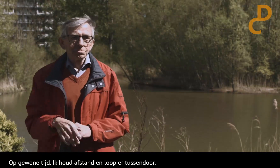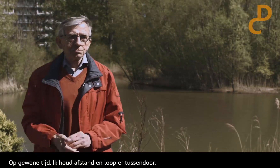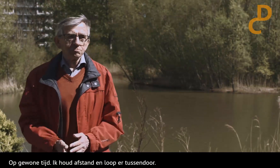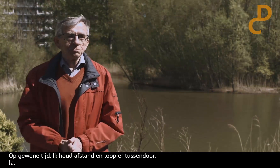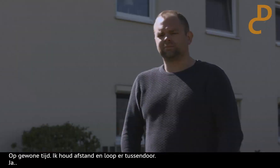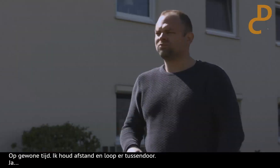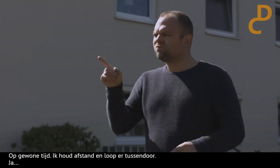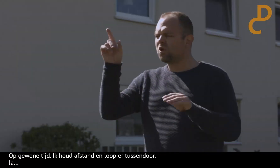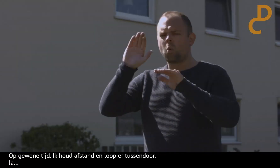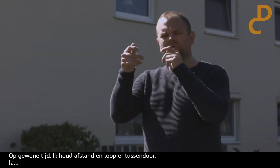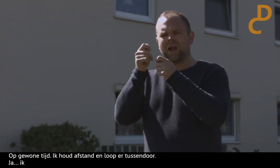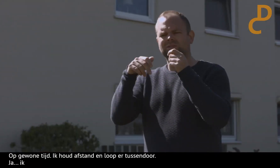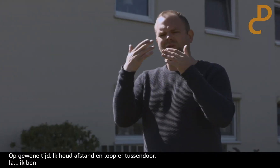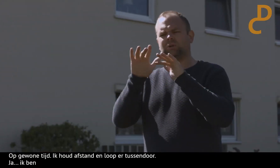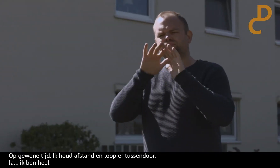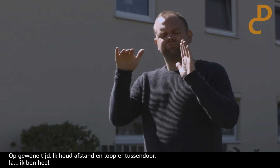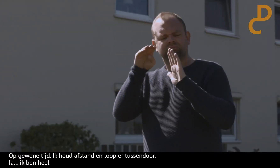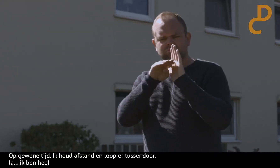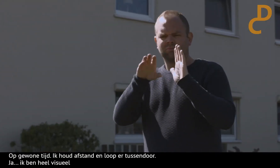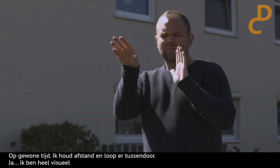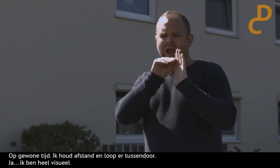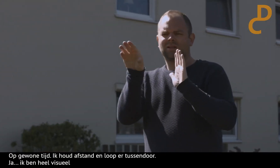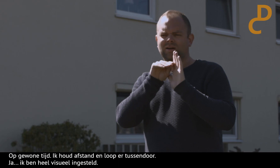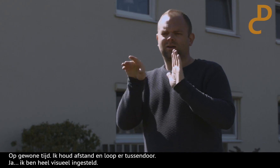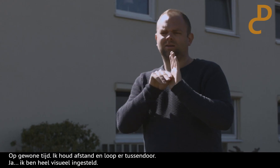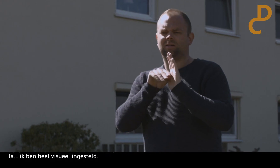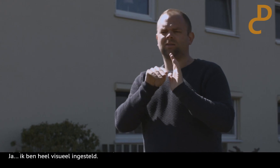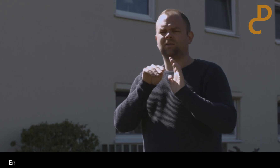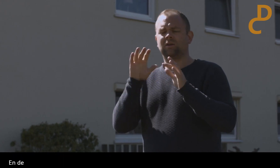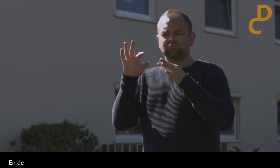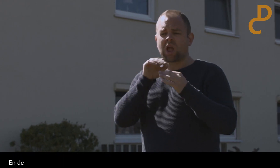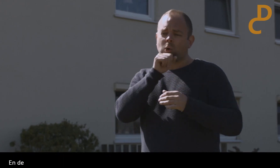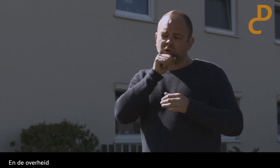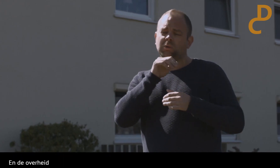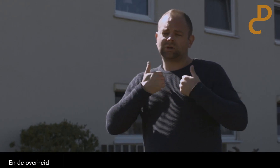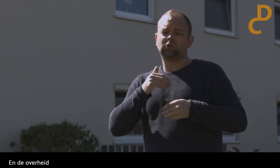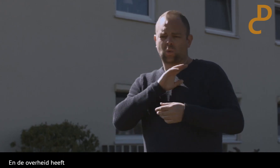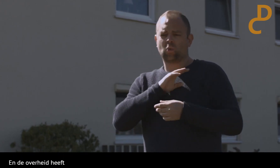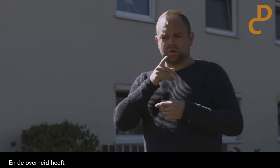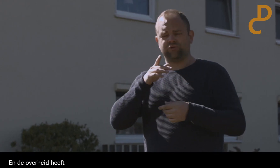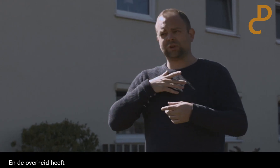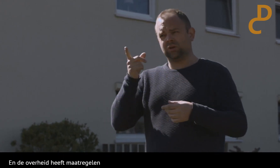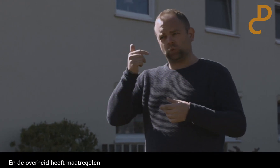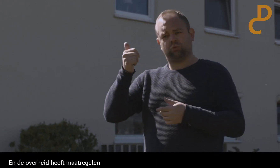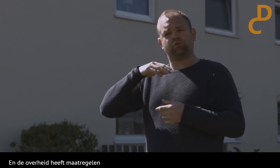gelukkig heel visueel ingesteld. En de overheid heeft verschillende maatregelen genomen, ook voornamelijk voor oude